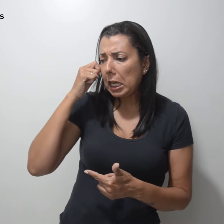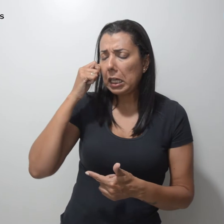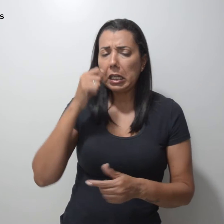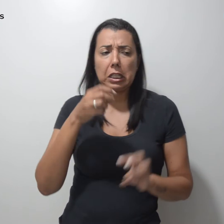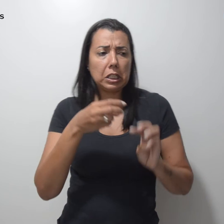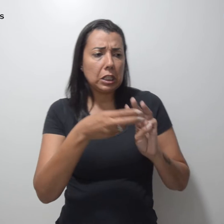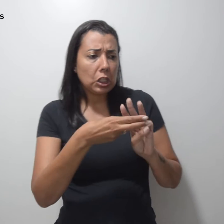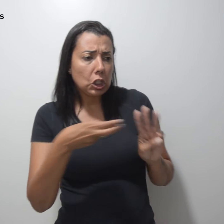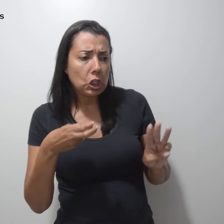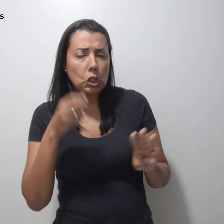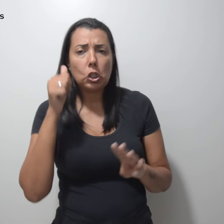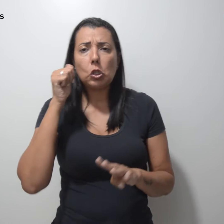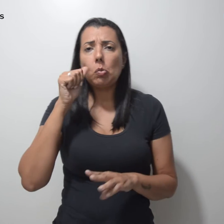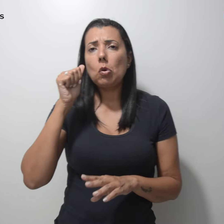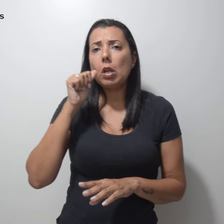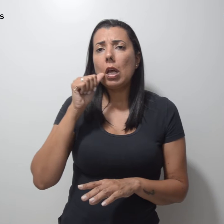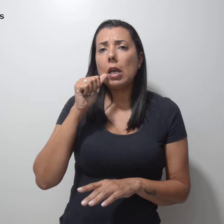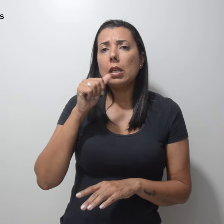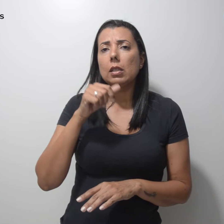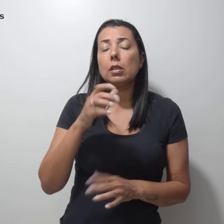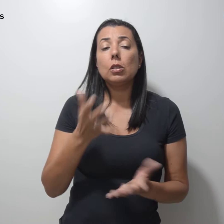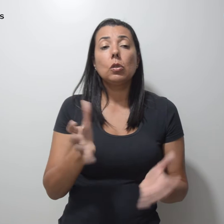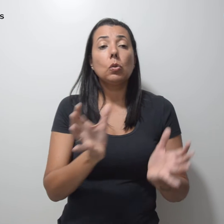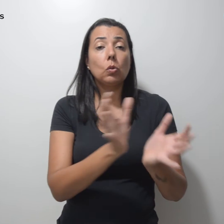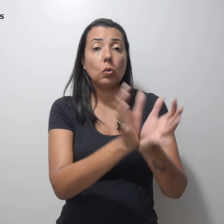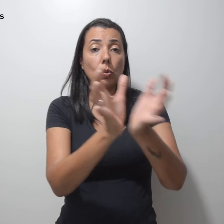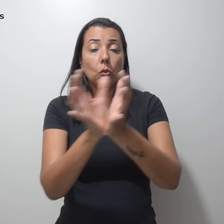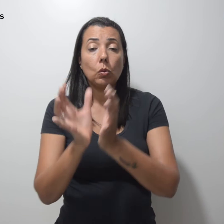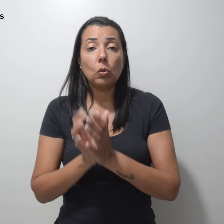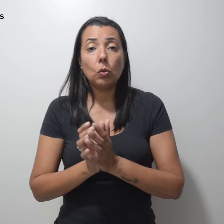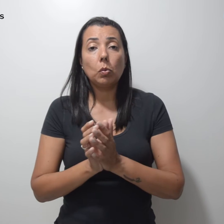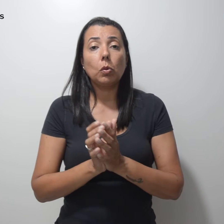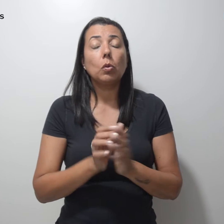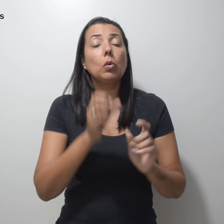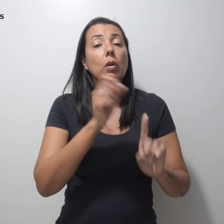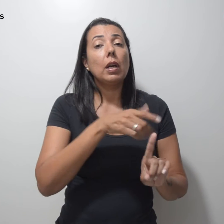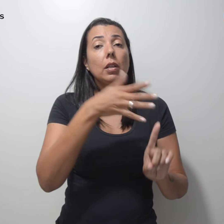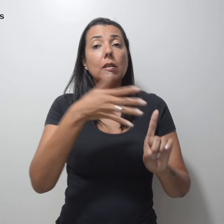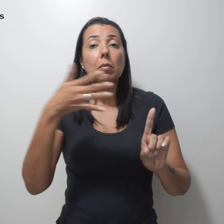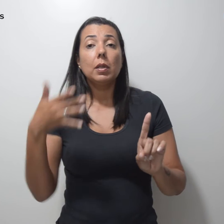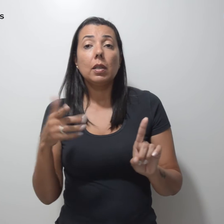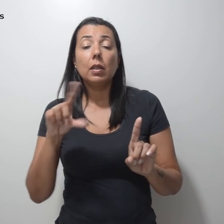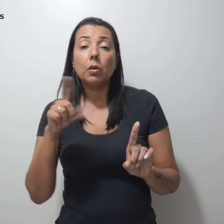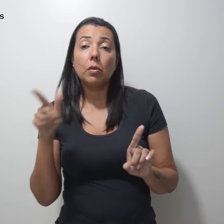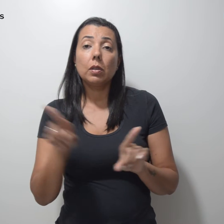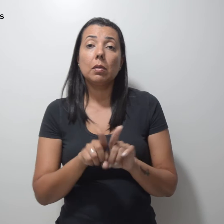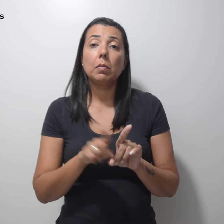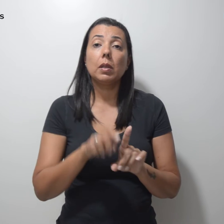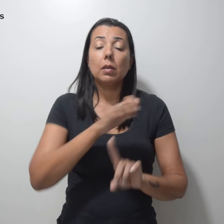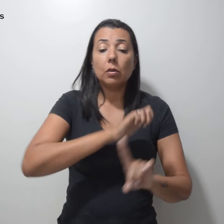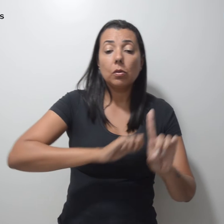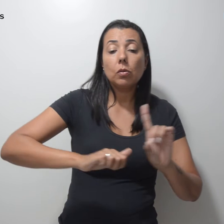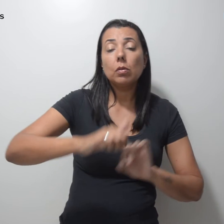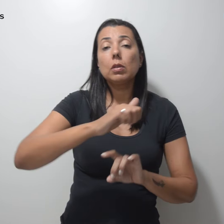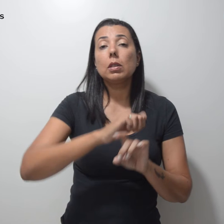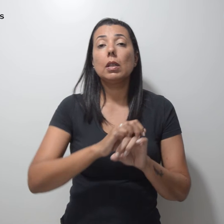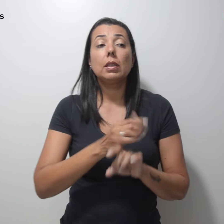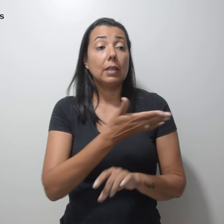indígenas, mulheres, integrantes da comunidade LGBT e outros segmentos sociais, como aqueles que